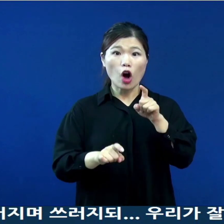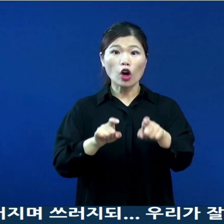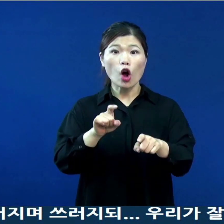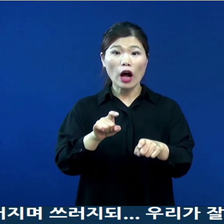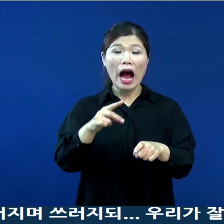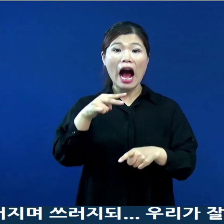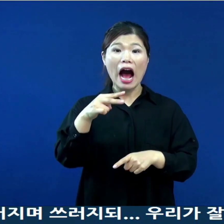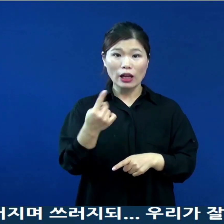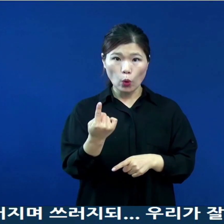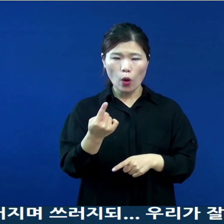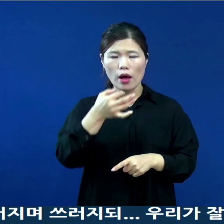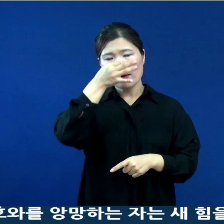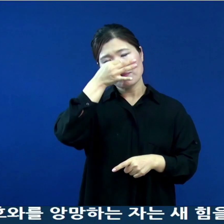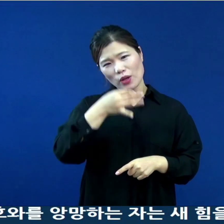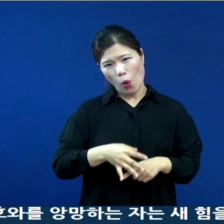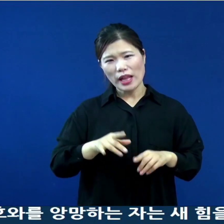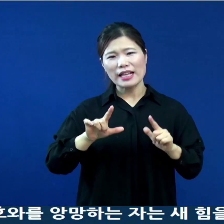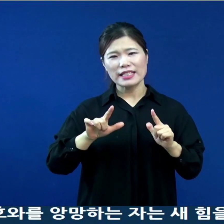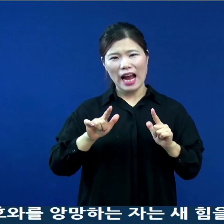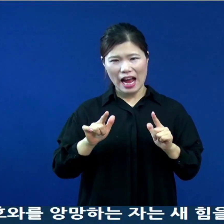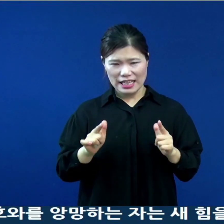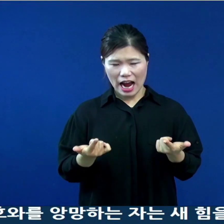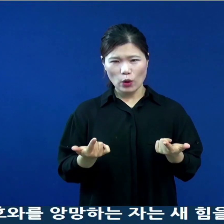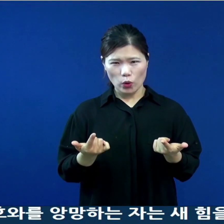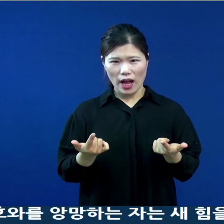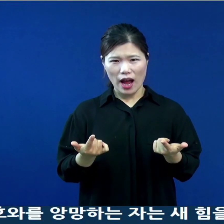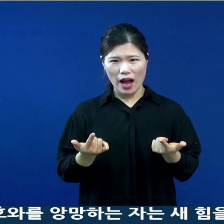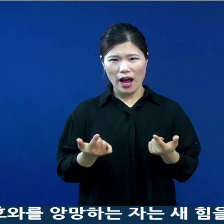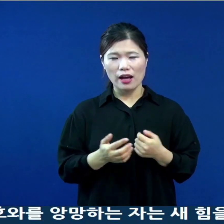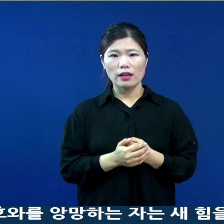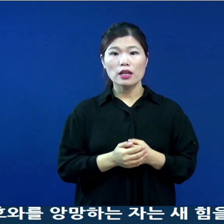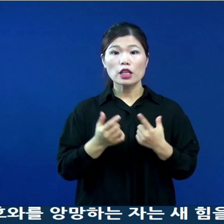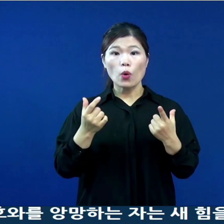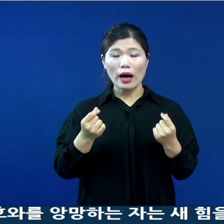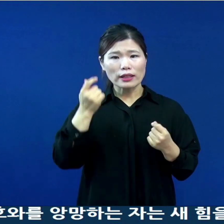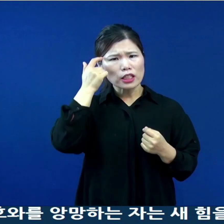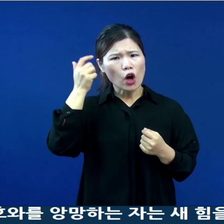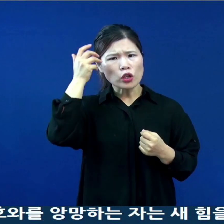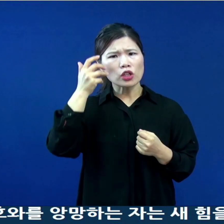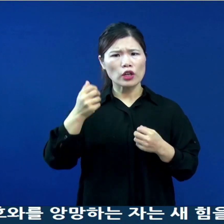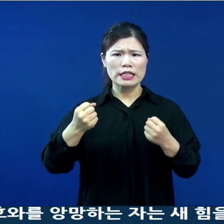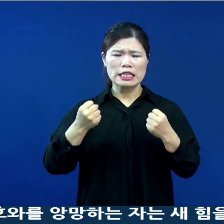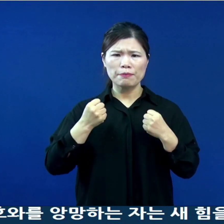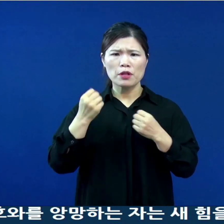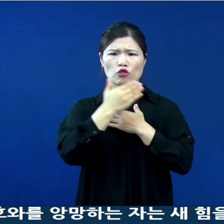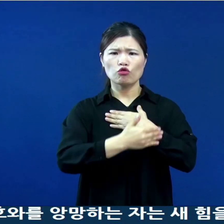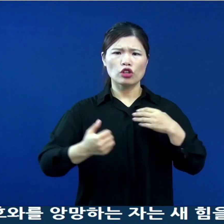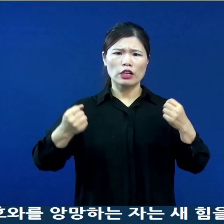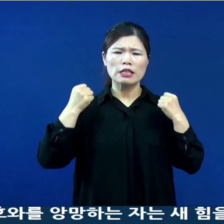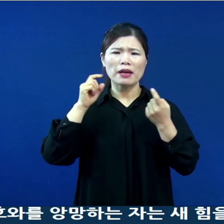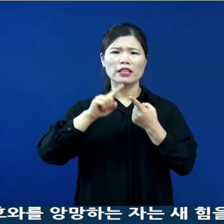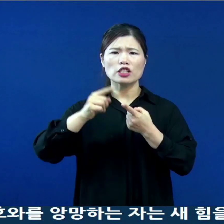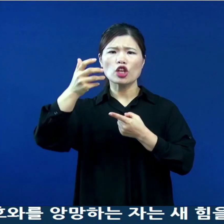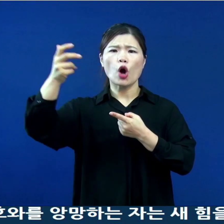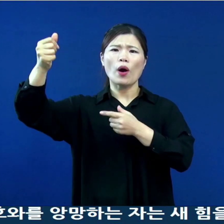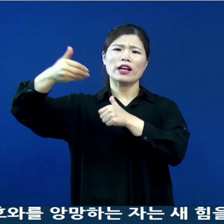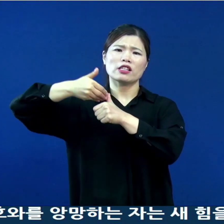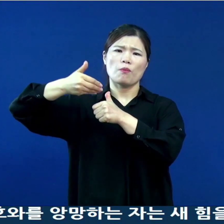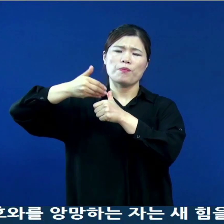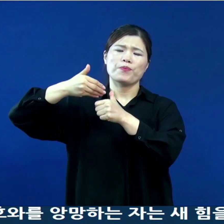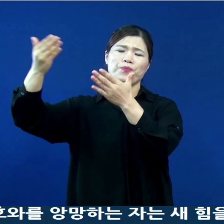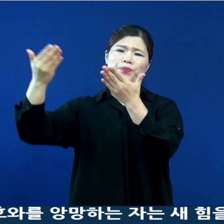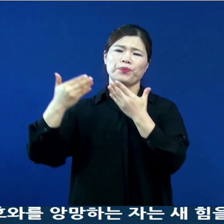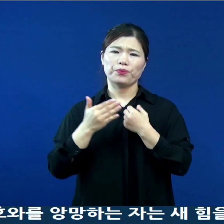걸어가도 피곤하지 아니하리로다. 이런 영적인 힘과 육적인 힘을 여호와께서 공급해 주시기